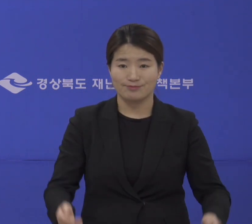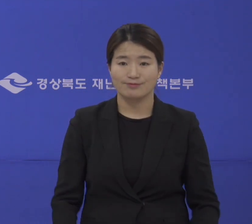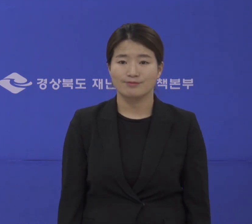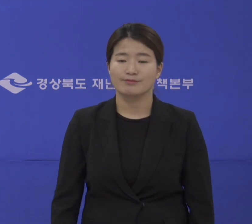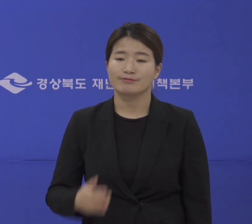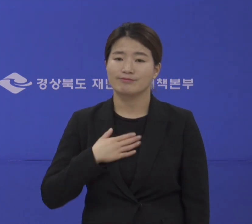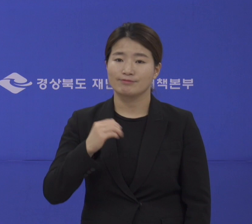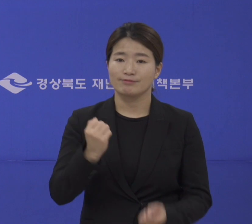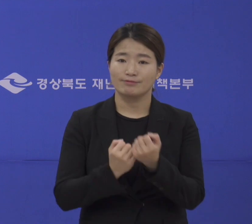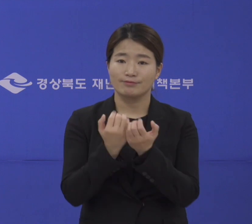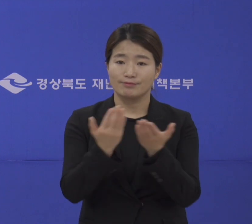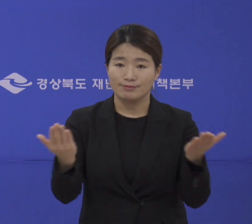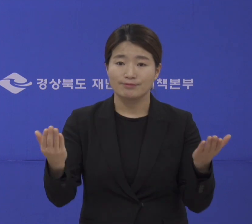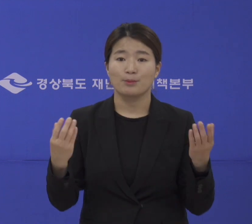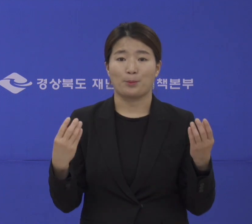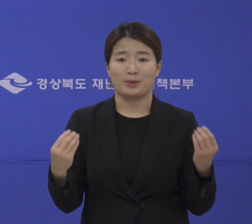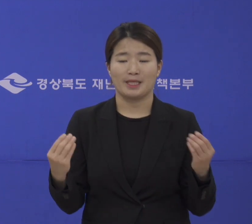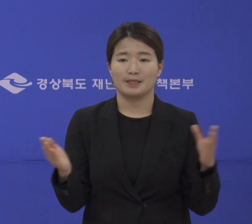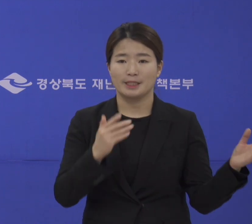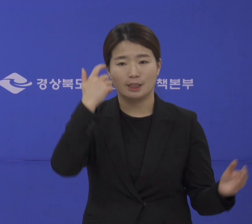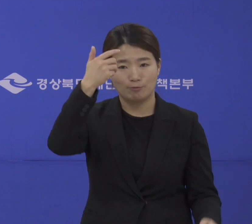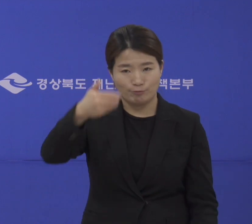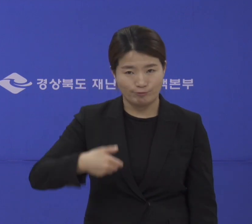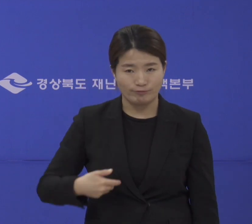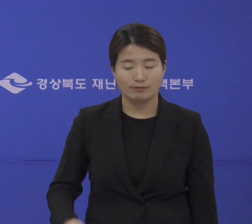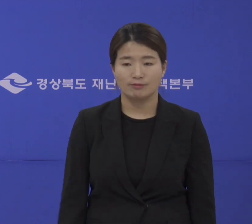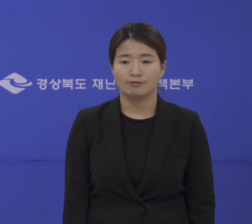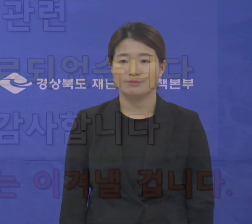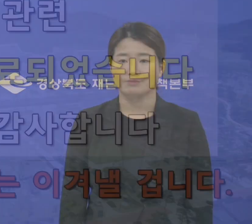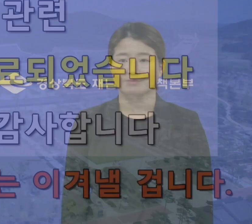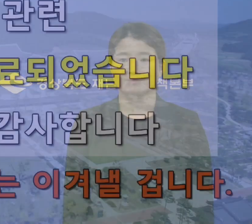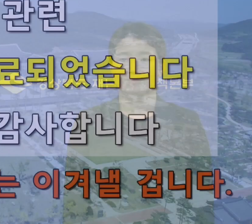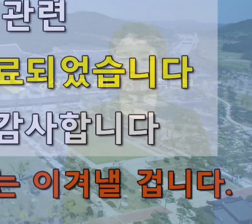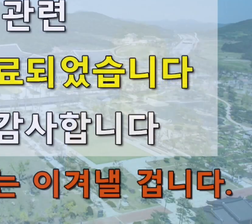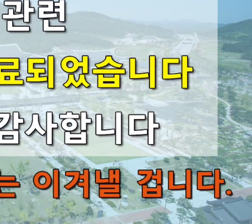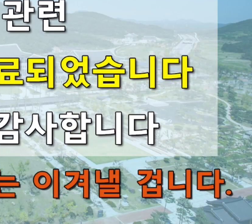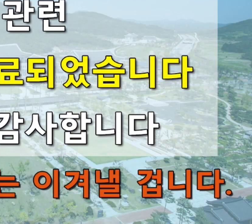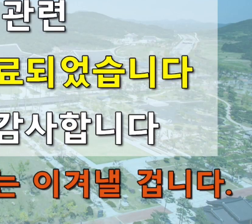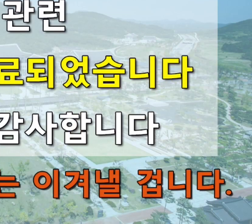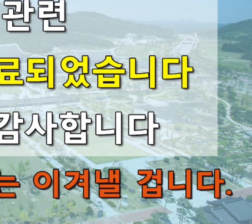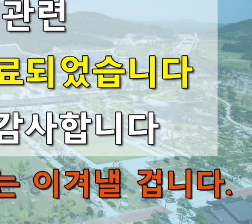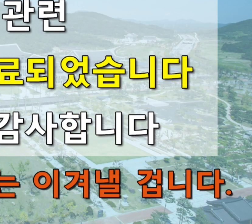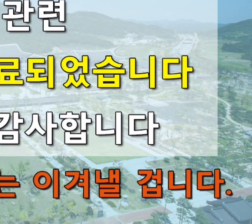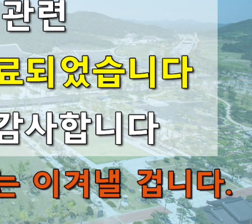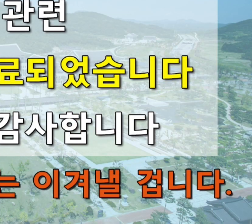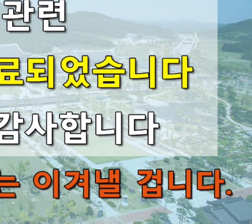제 설명은 이것으로 마치고 질문을 받도록 하겠습니다. 질의응답 시간.